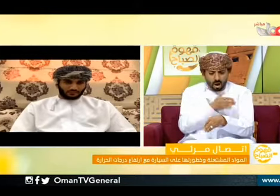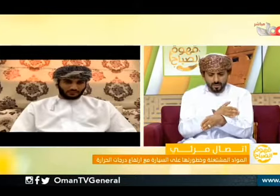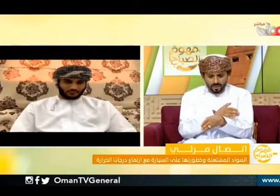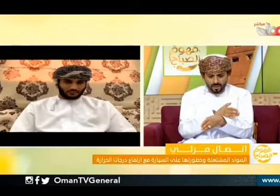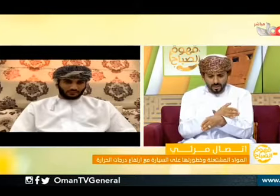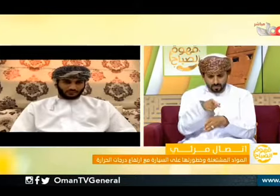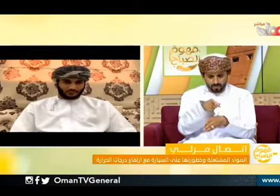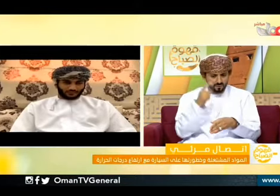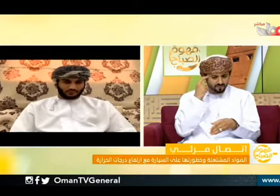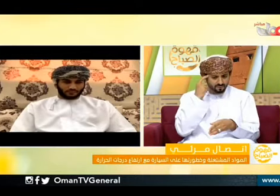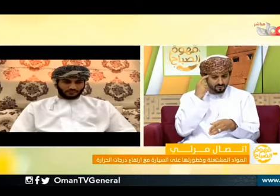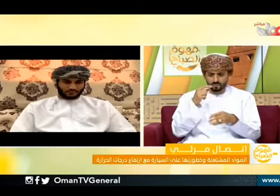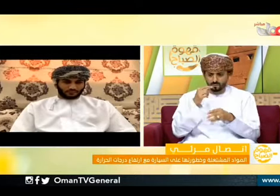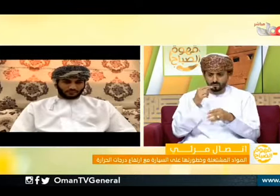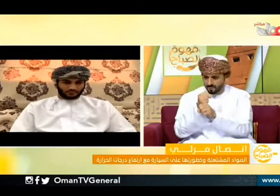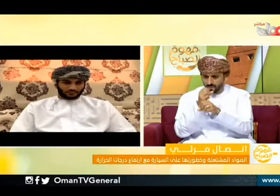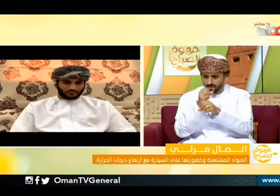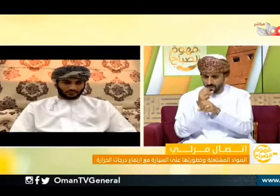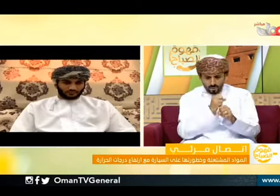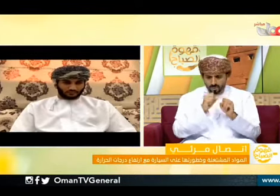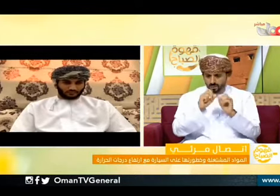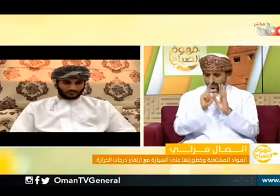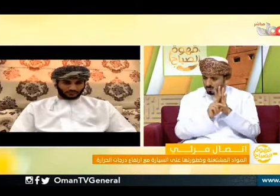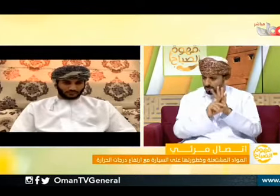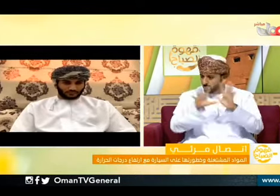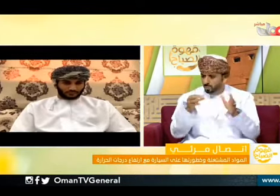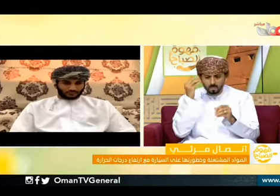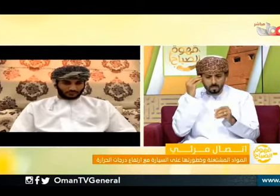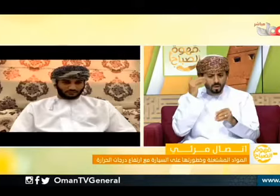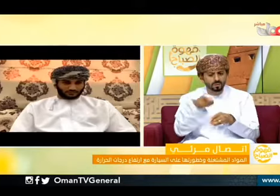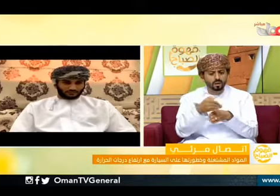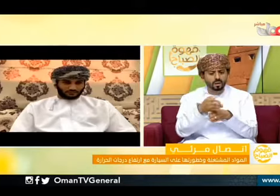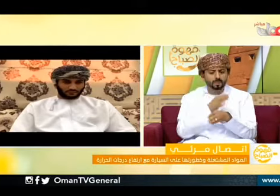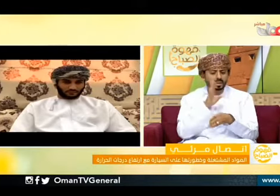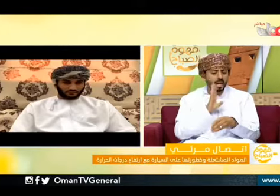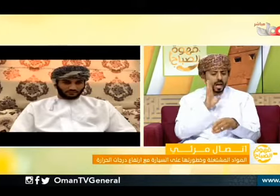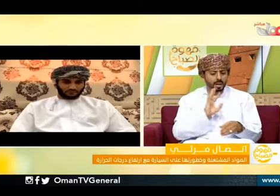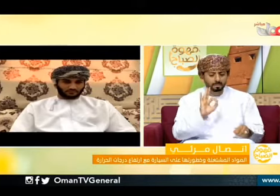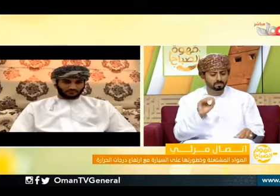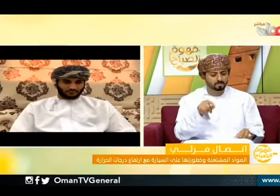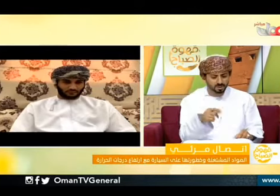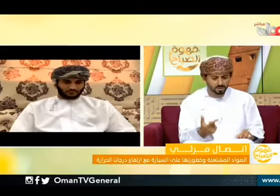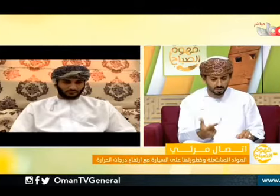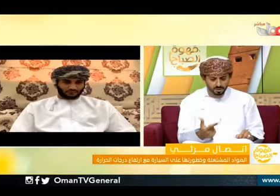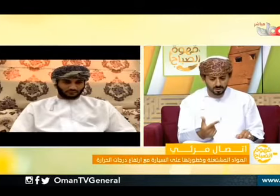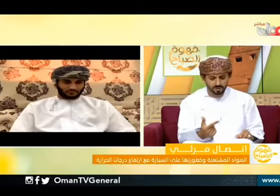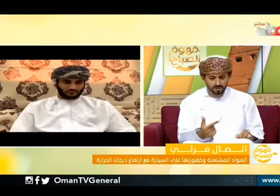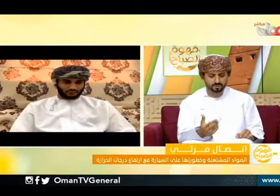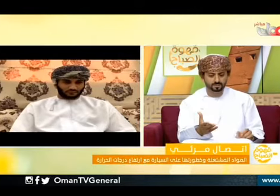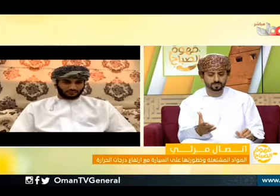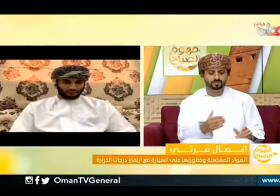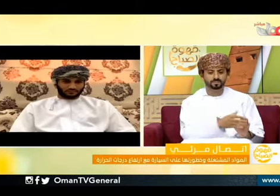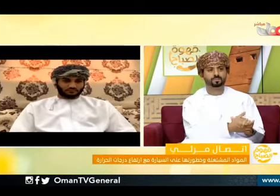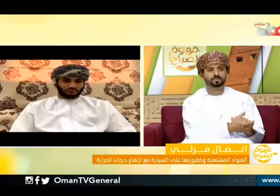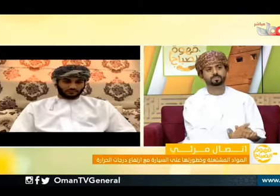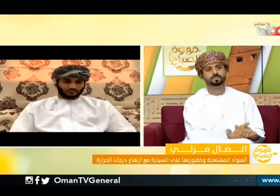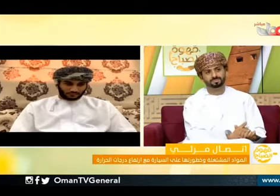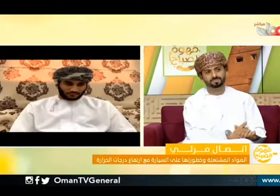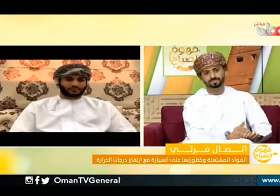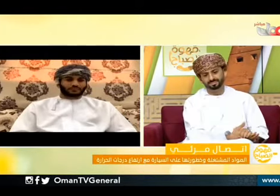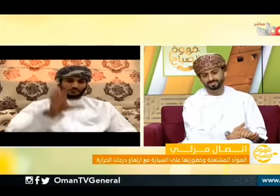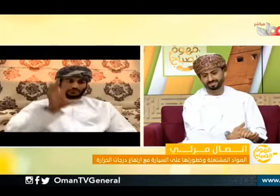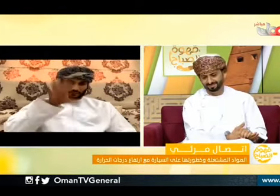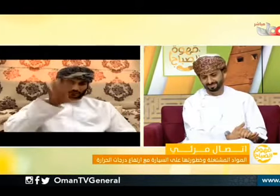فترة الصيف. أنت قبل هل كنت تعلم بهذه الإجراءات؟ هل كانت لديك معرفة بكل ما يتعلق